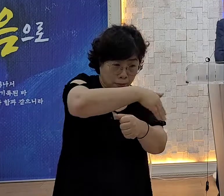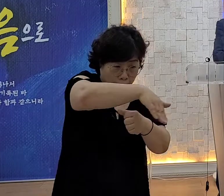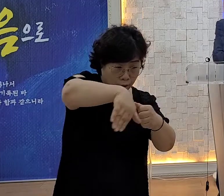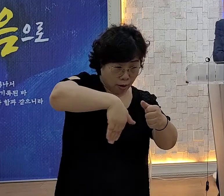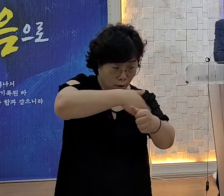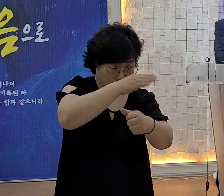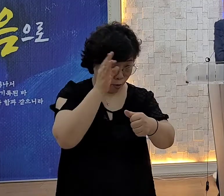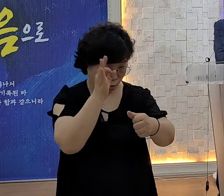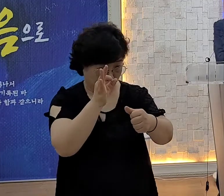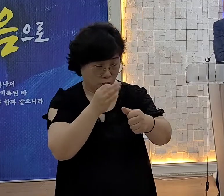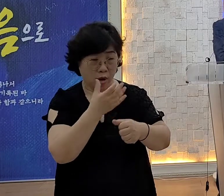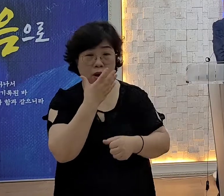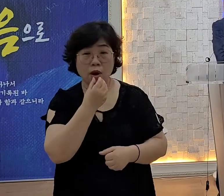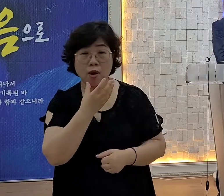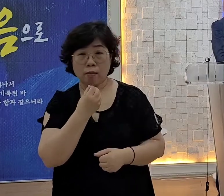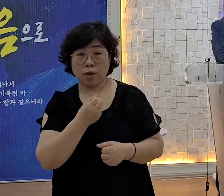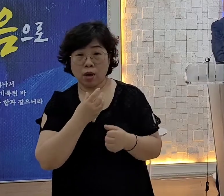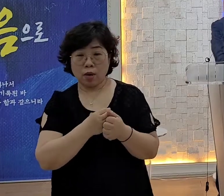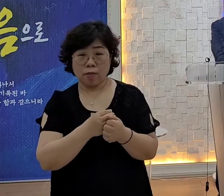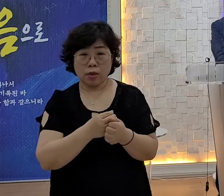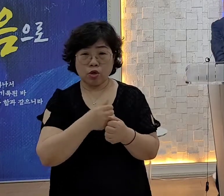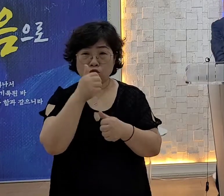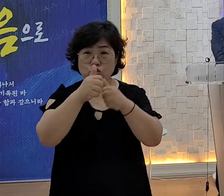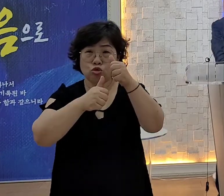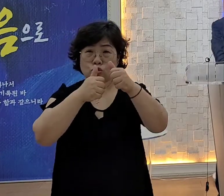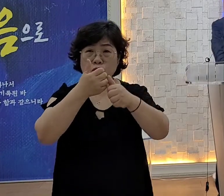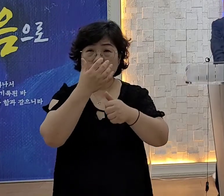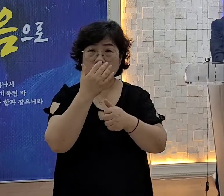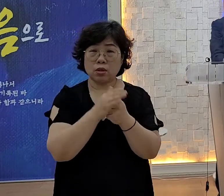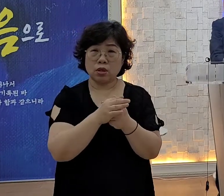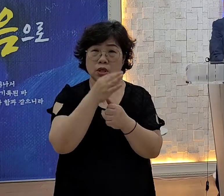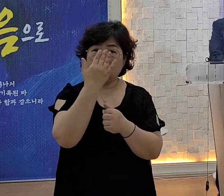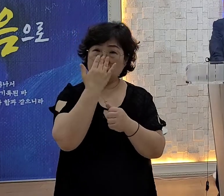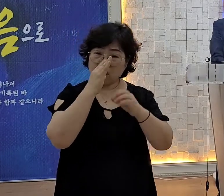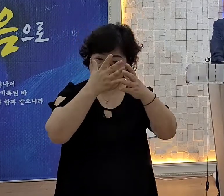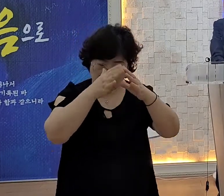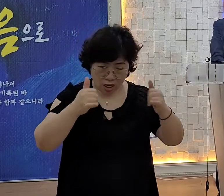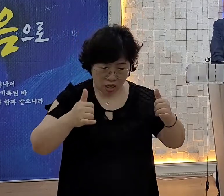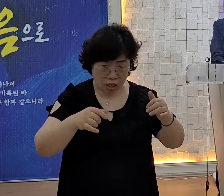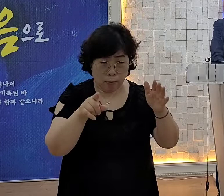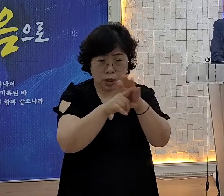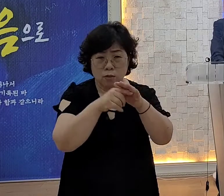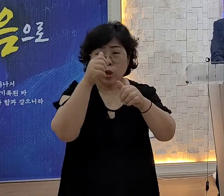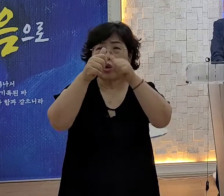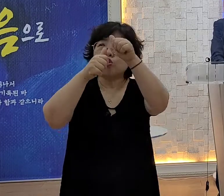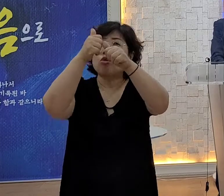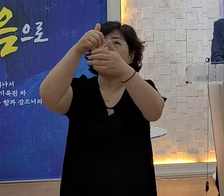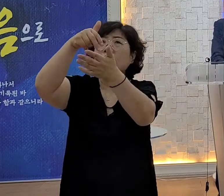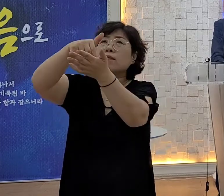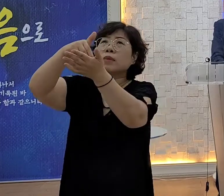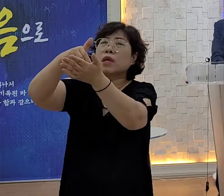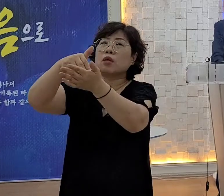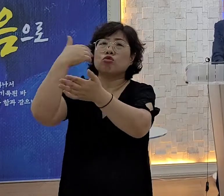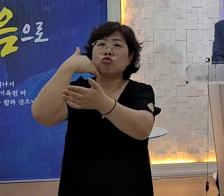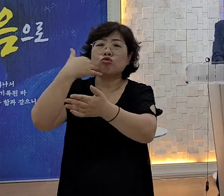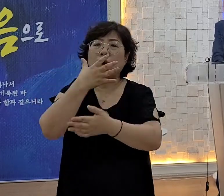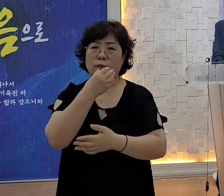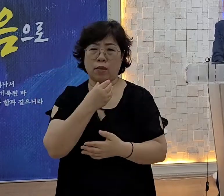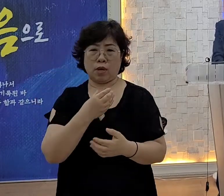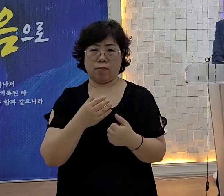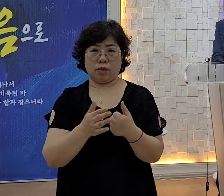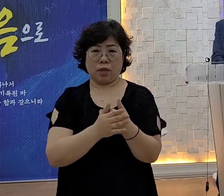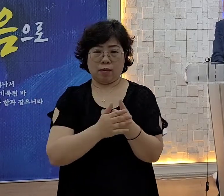아브라함은 유대인들의 믿음의 조상입니다. 모든 이스라엘 사람들의 믿음의 조상이 아브라함이기